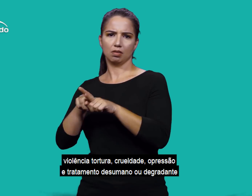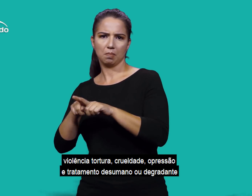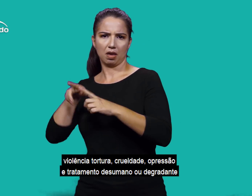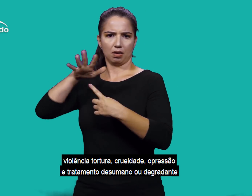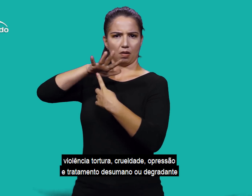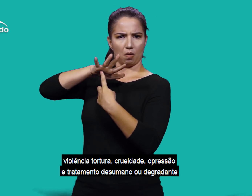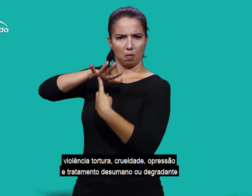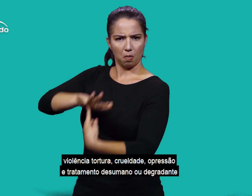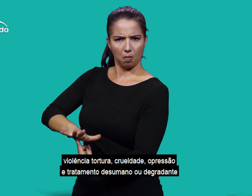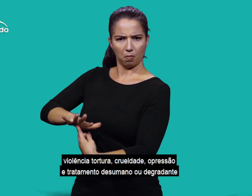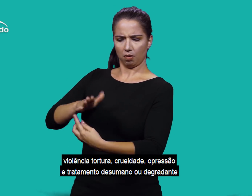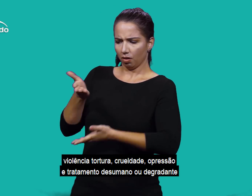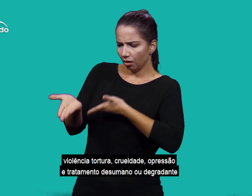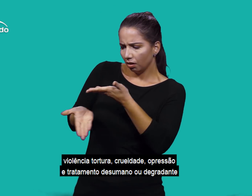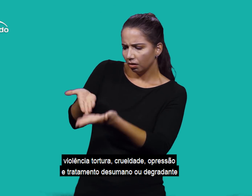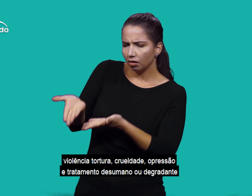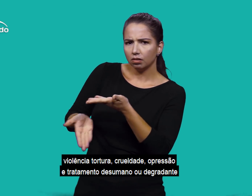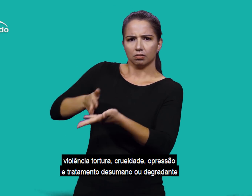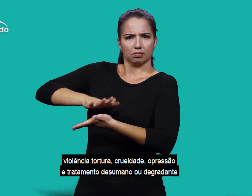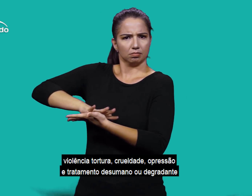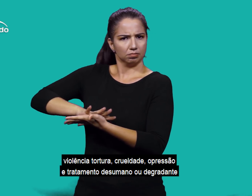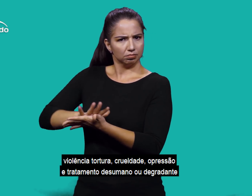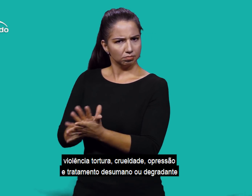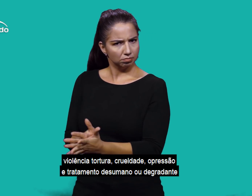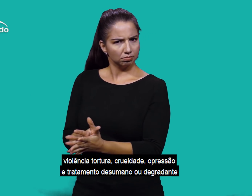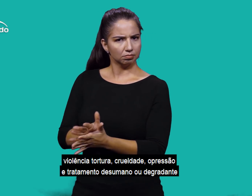e tratamento desumano ou degradante